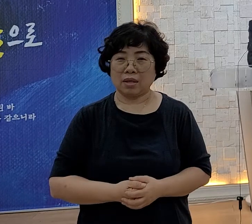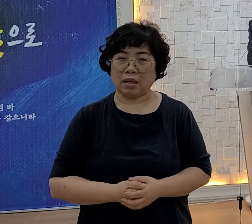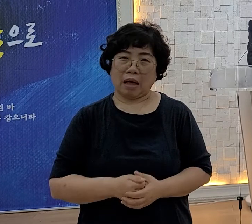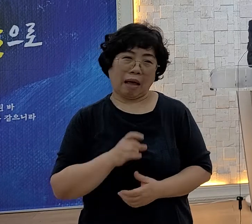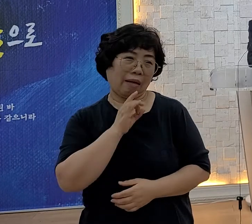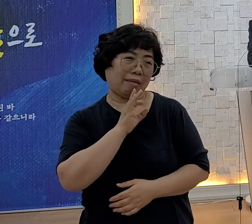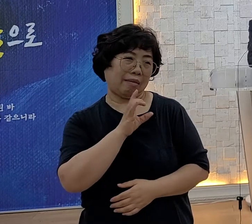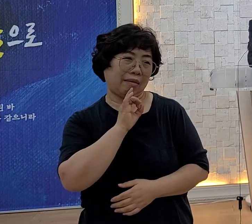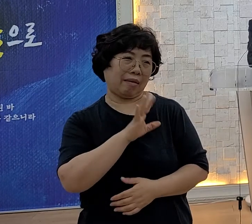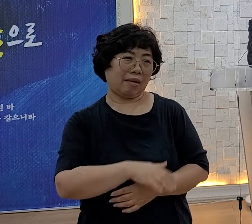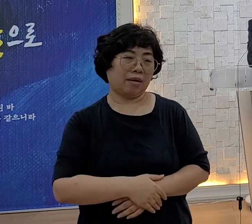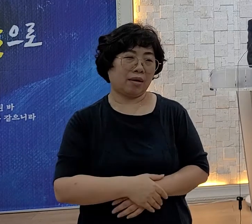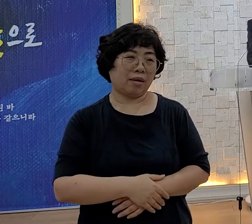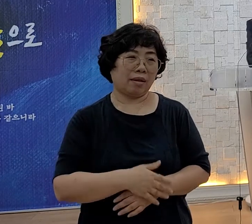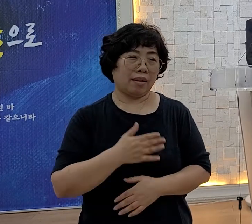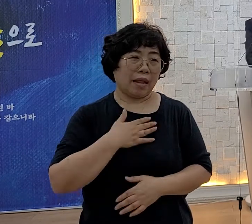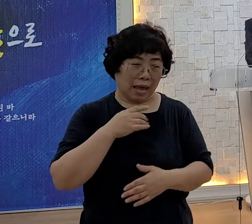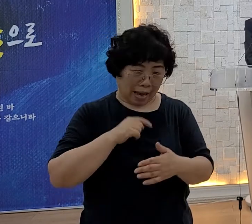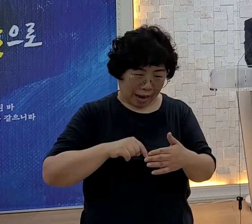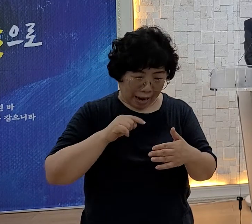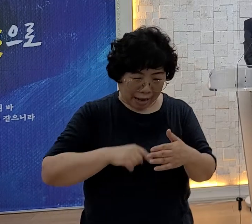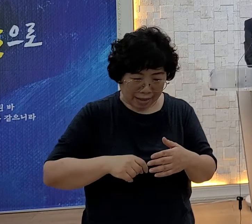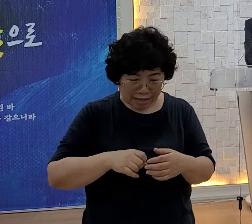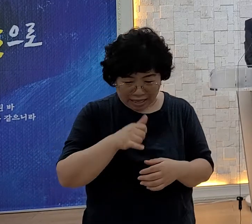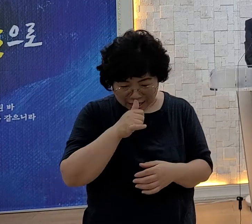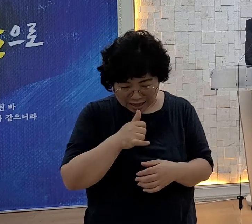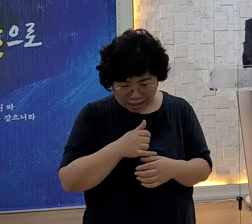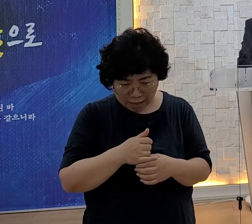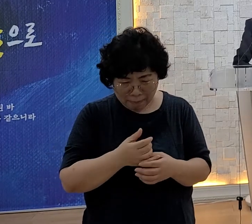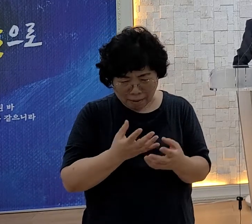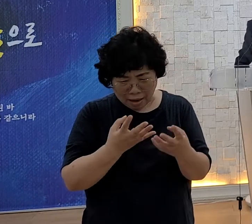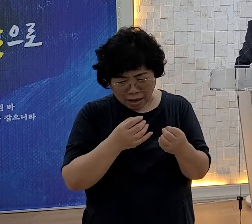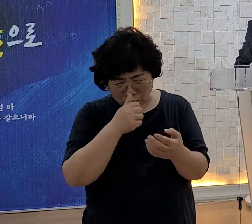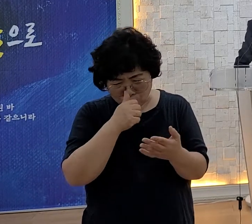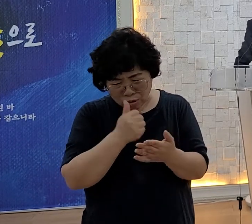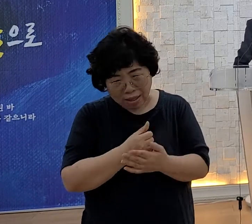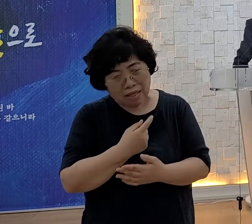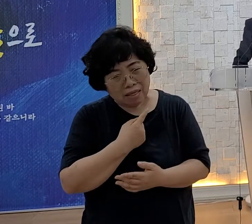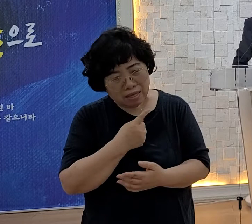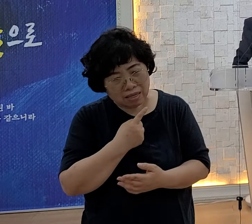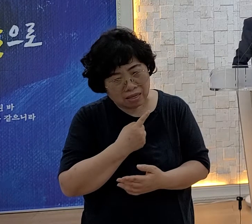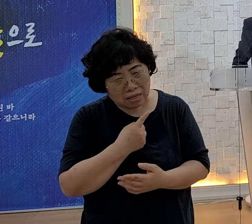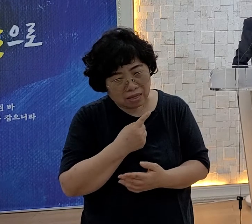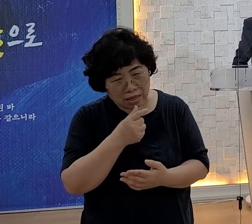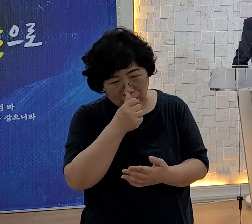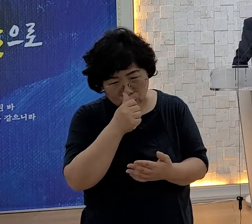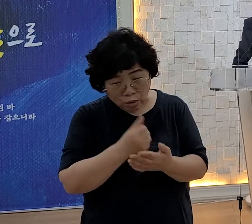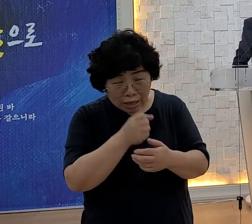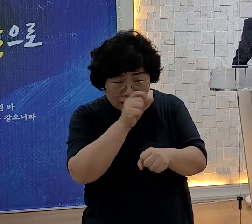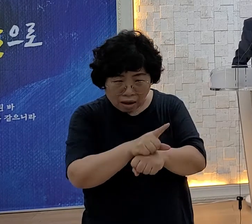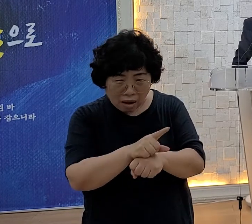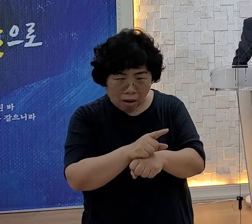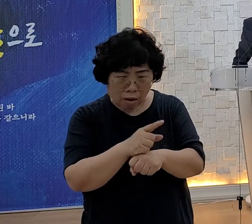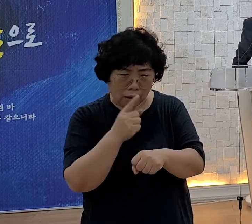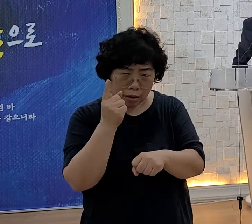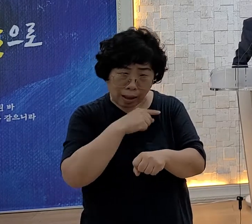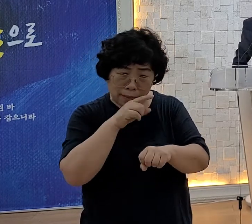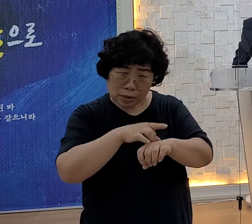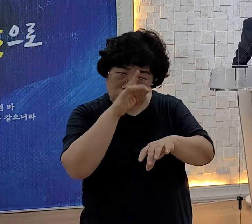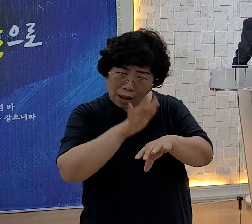않잖아요. 우리 안에 있는 수많은 죄성과 이 나쁜 습관들이 어떻게